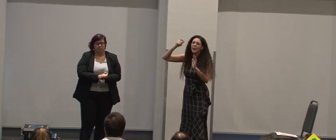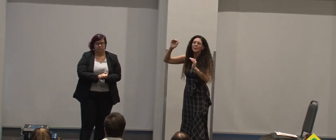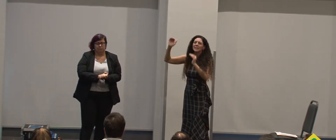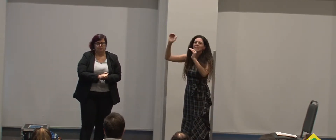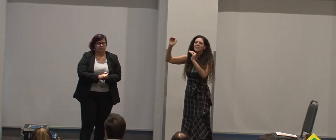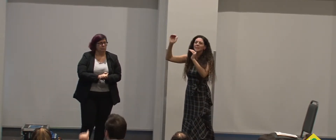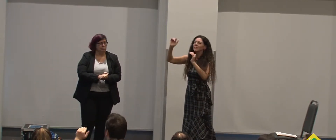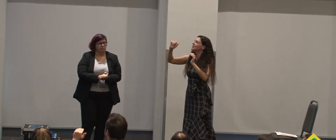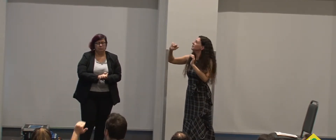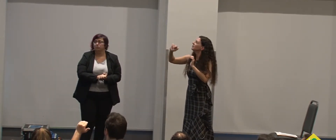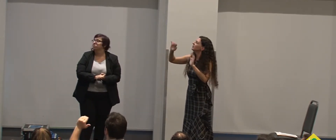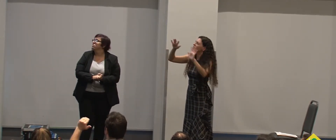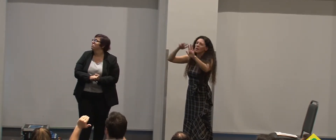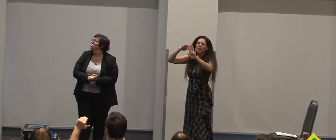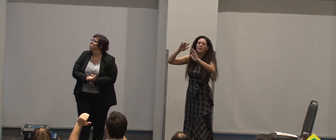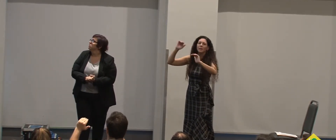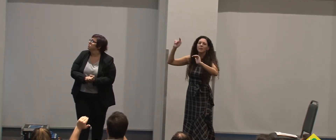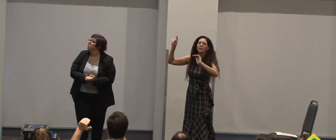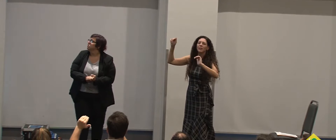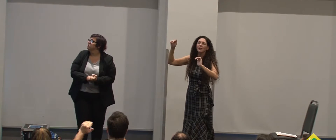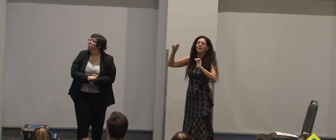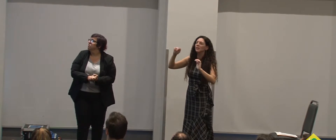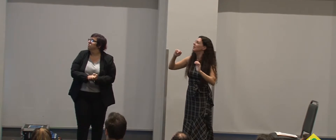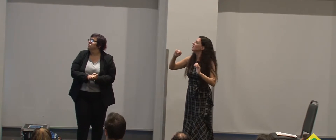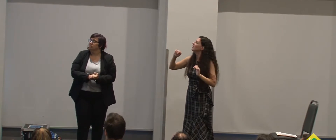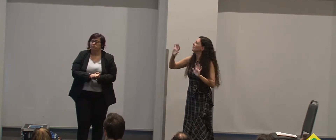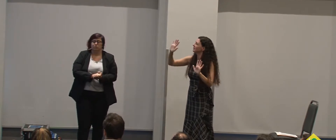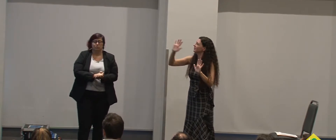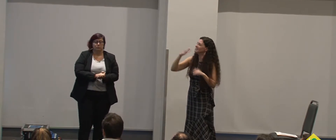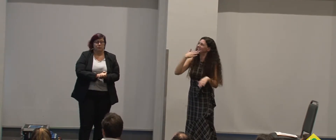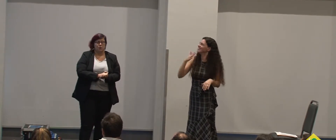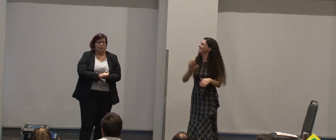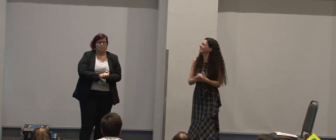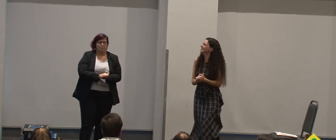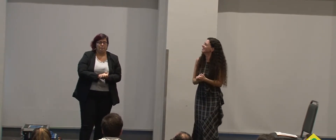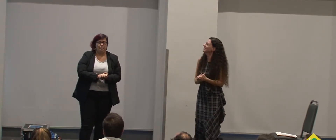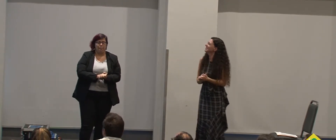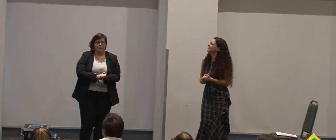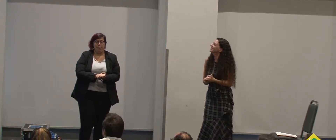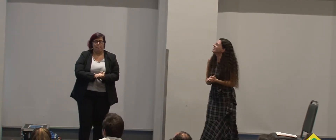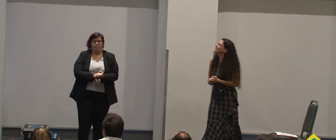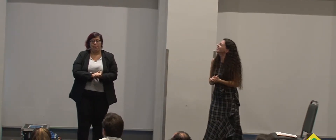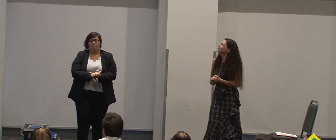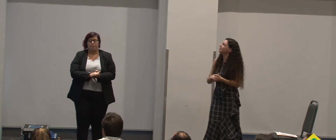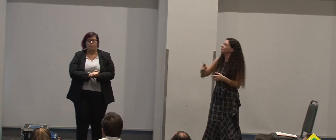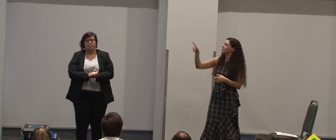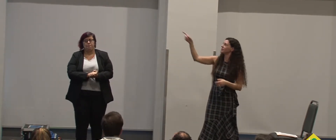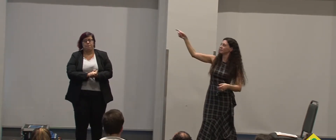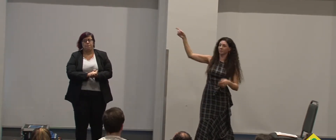Não, o de cima. Volta um pouquinho para o de cima. Isso, obrigada.